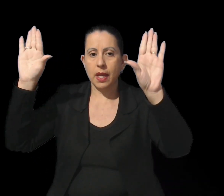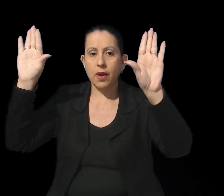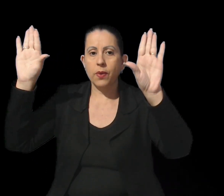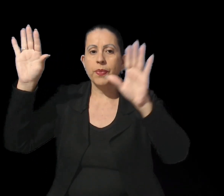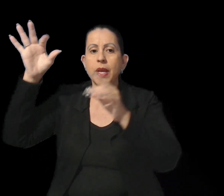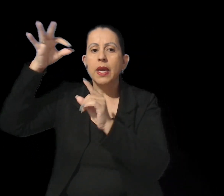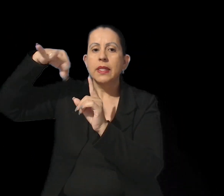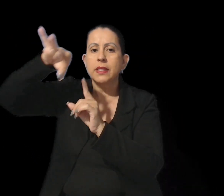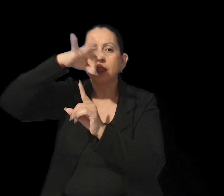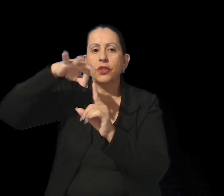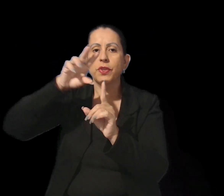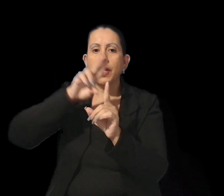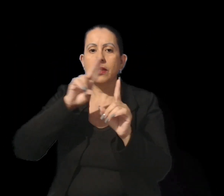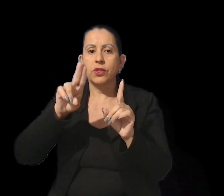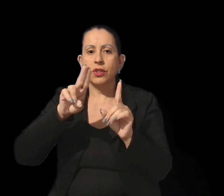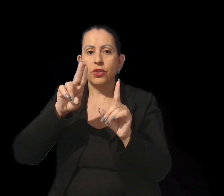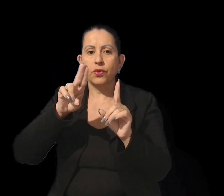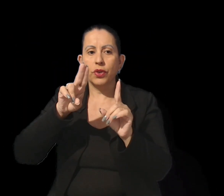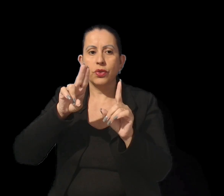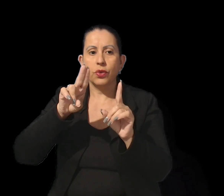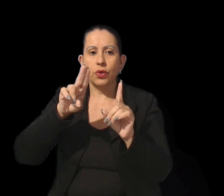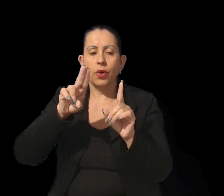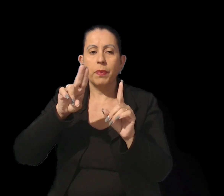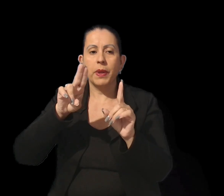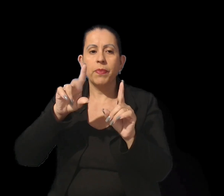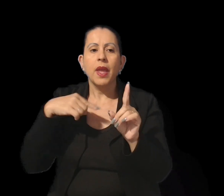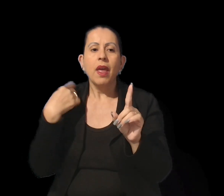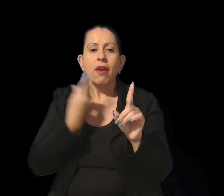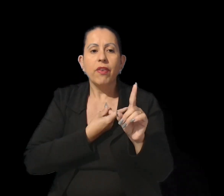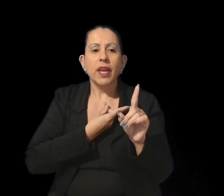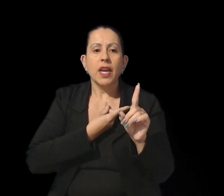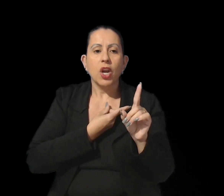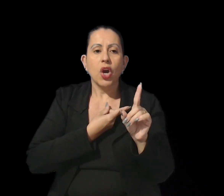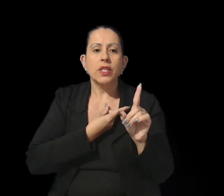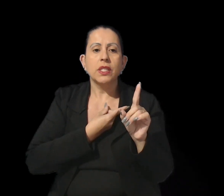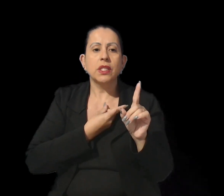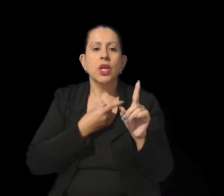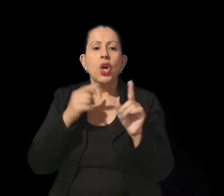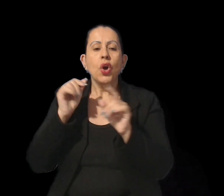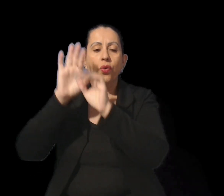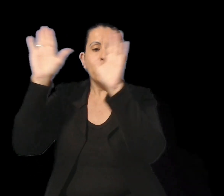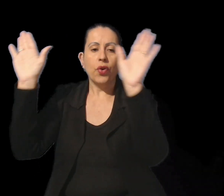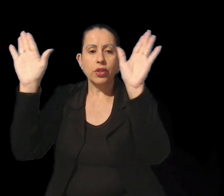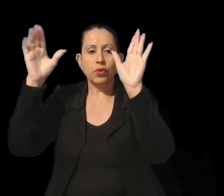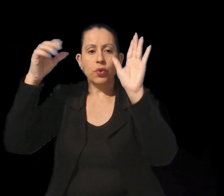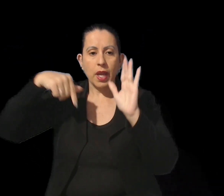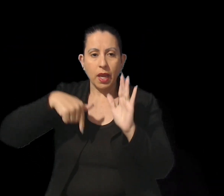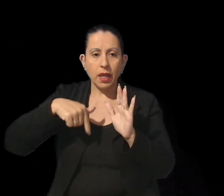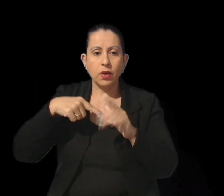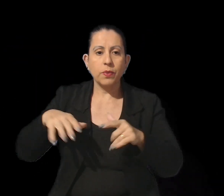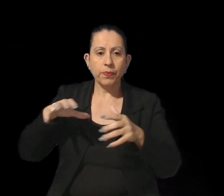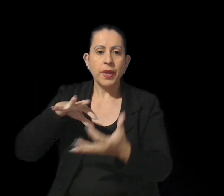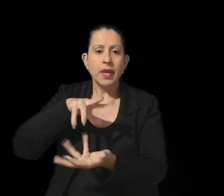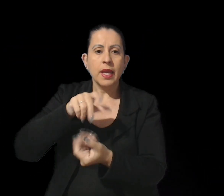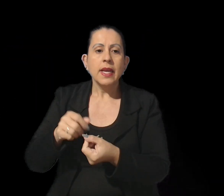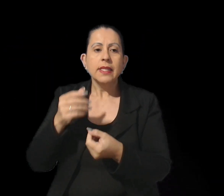céu, santificado seja o vosso nome, venha a nós o vosso reino,